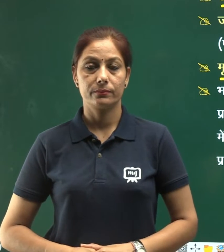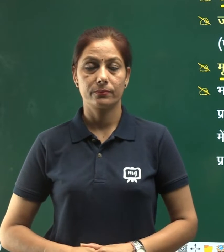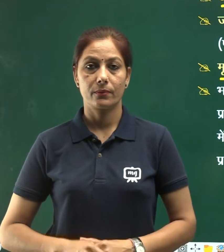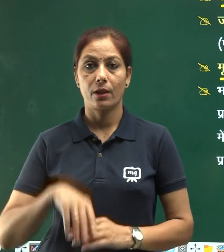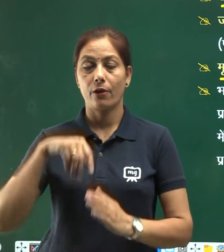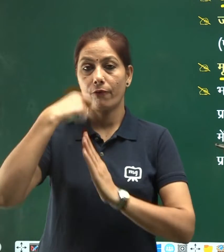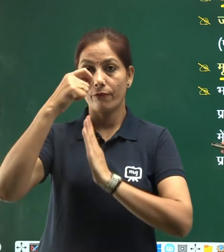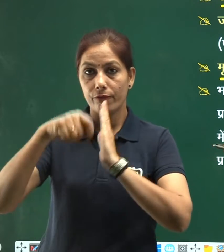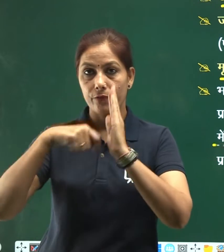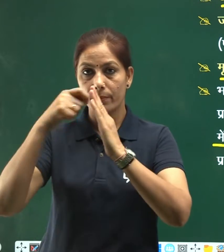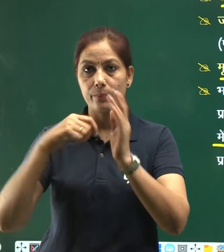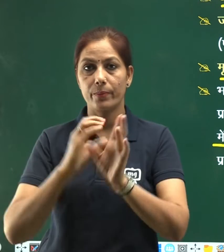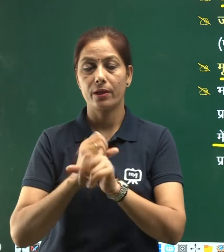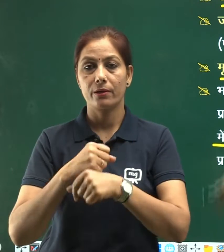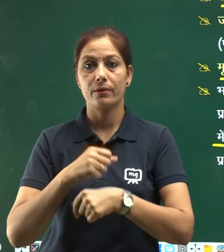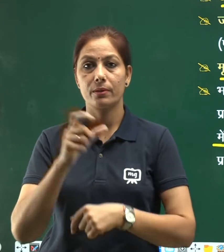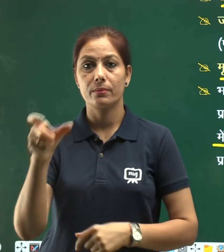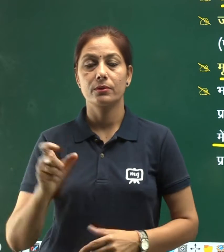फिल्मकारों में से